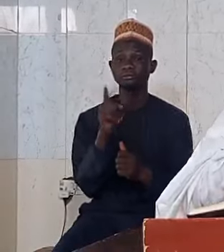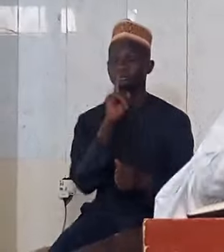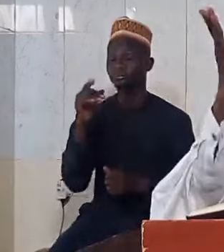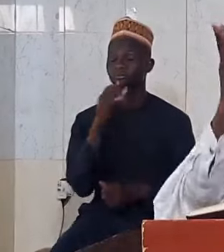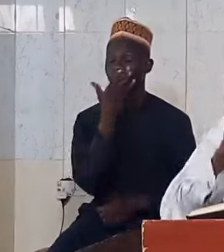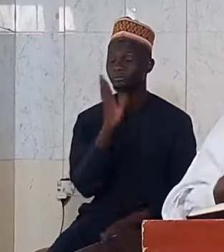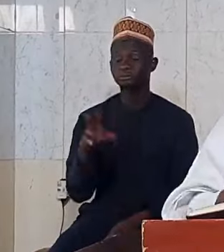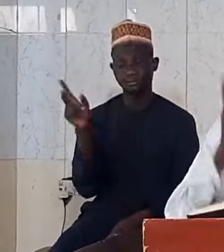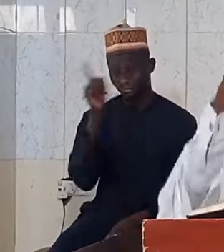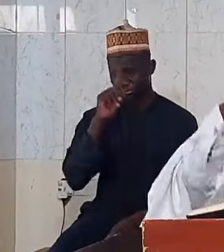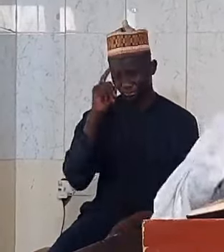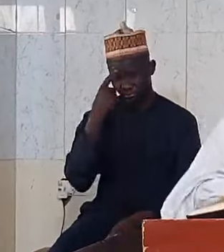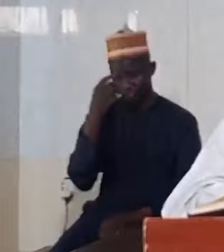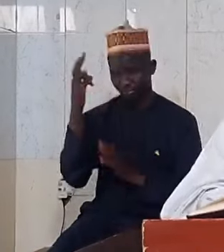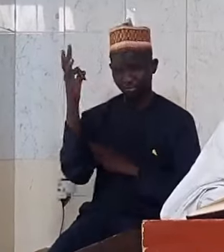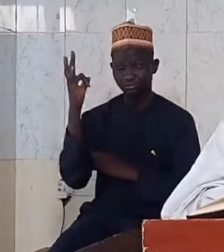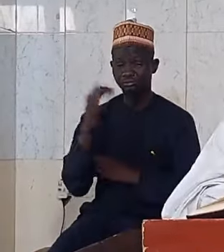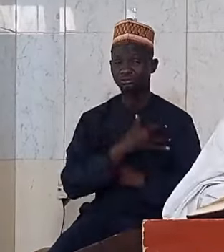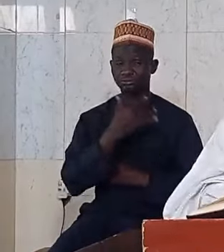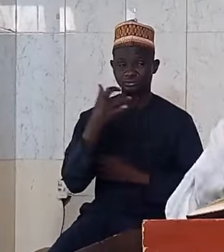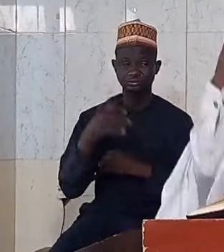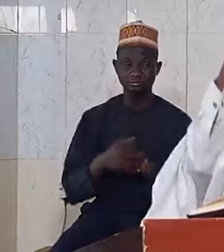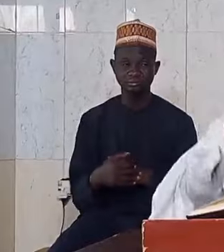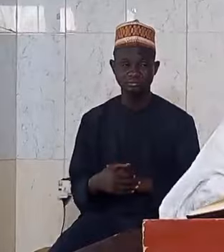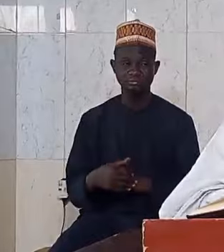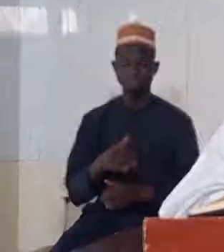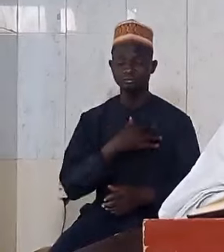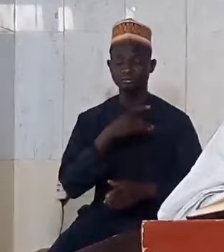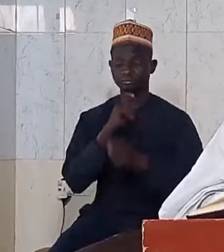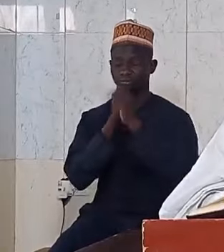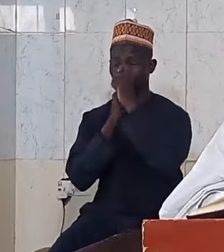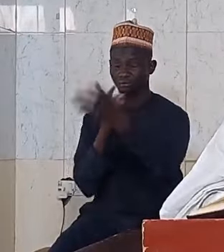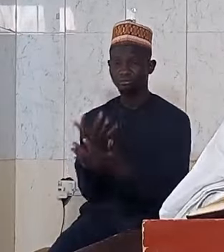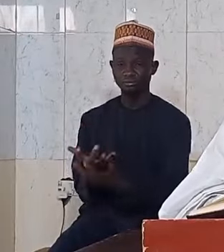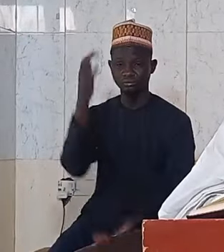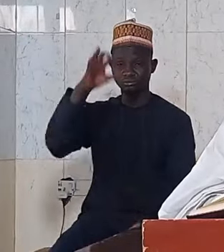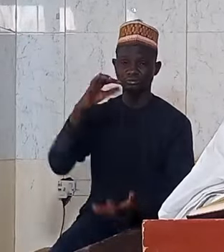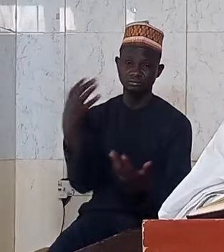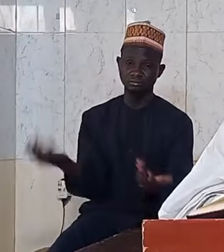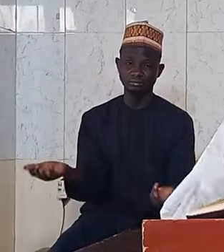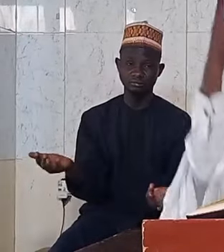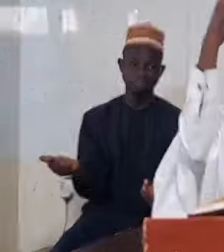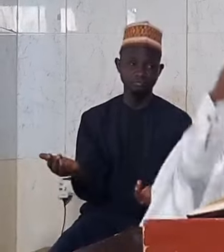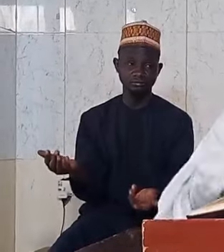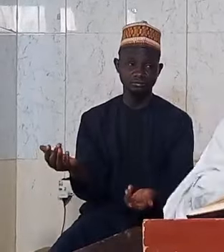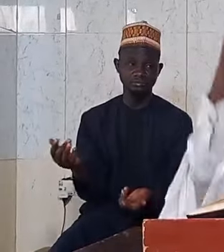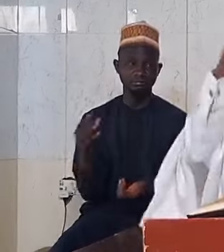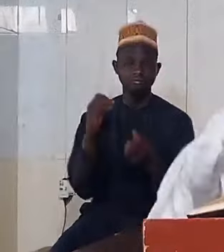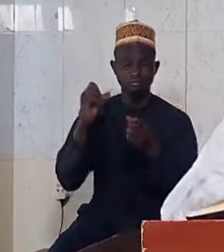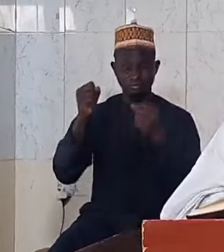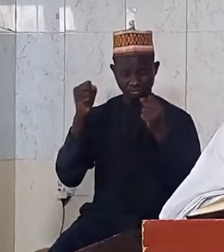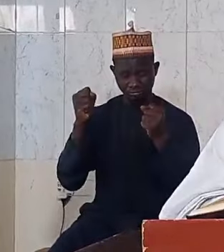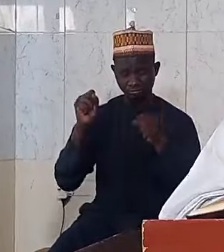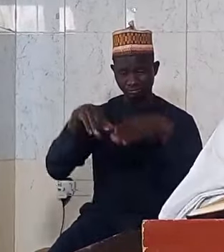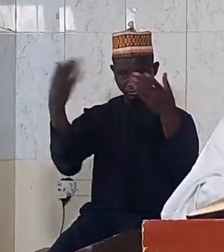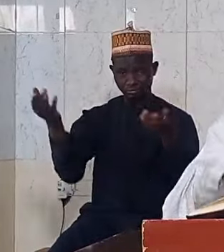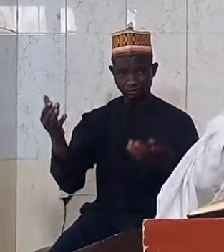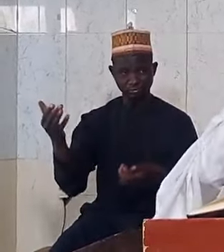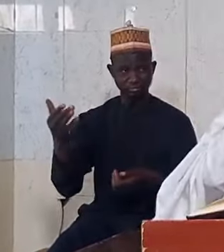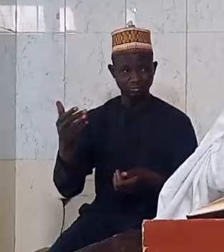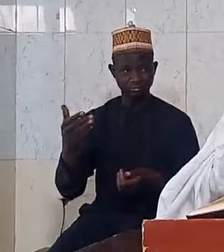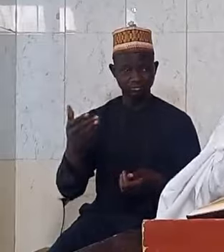mummunan zato ga Allah Allah mai rahama shine ar-razzaq ko dhul quwwatil matin